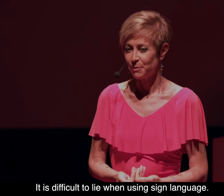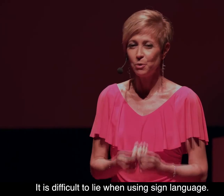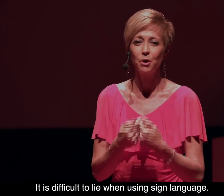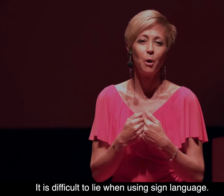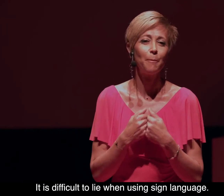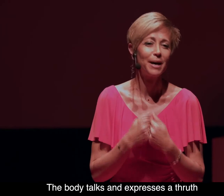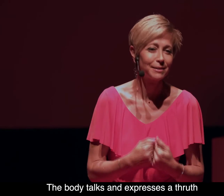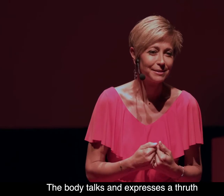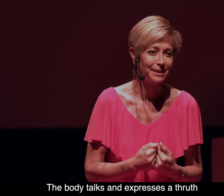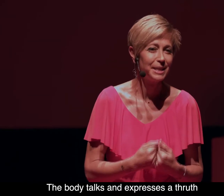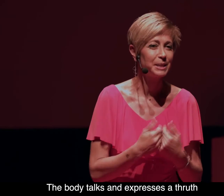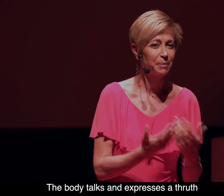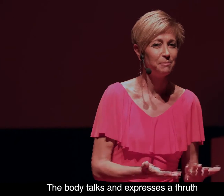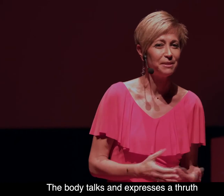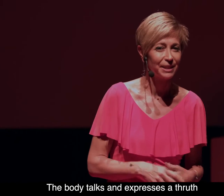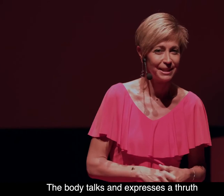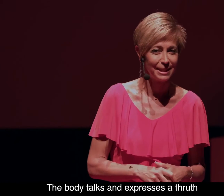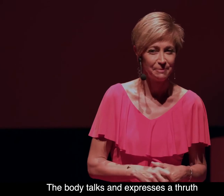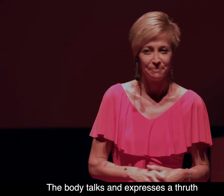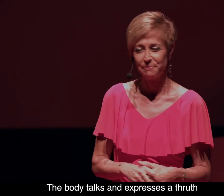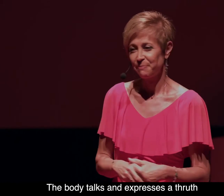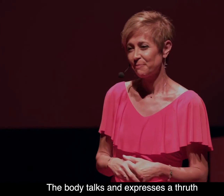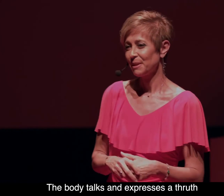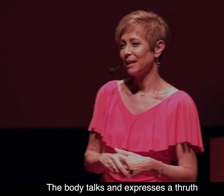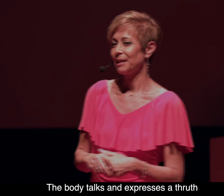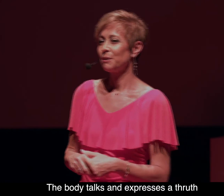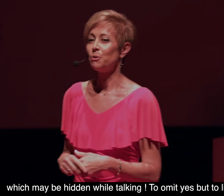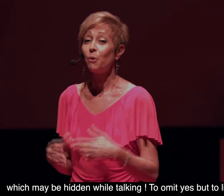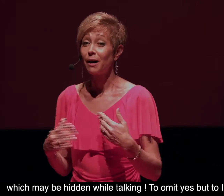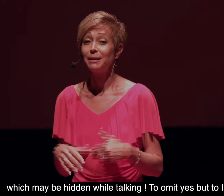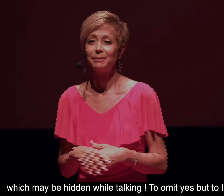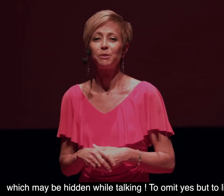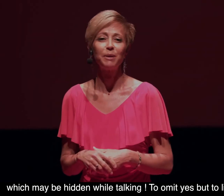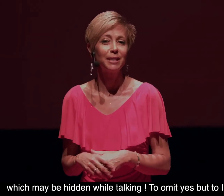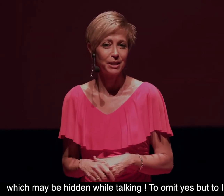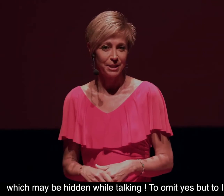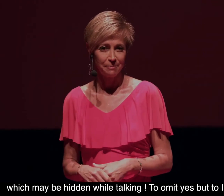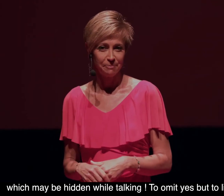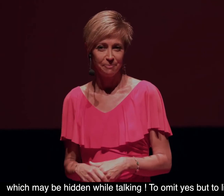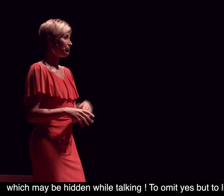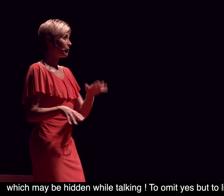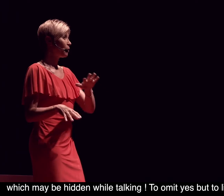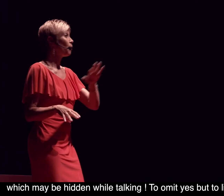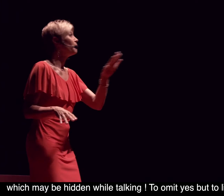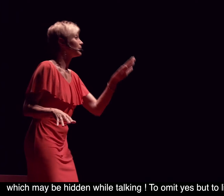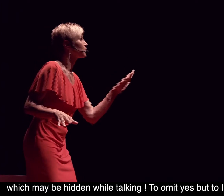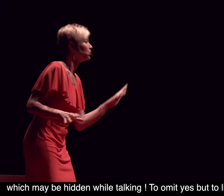Le corps parle et exprime des vérités que l'oral souhaite cacher. Omettre,